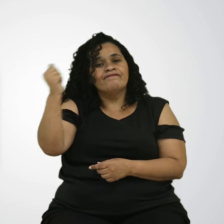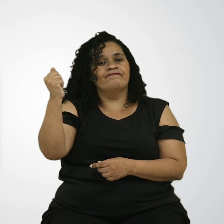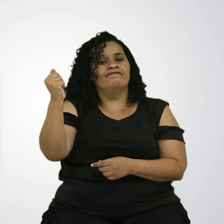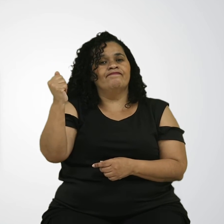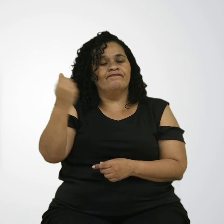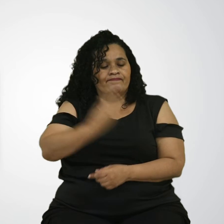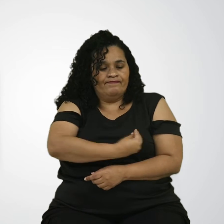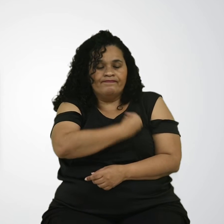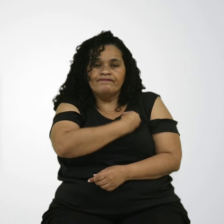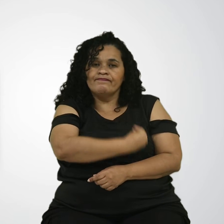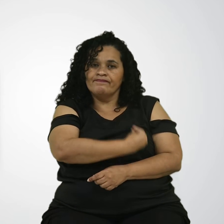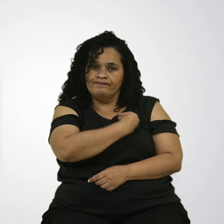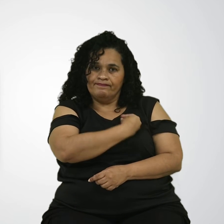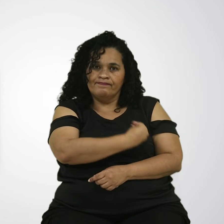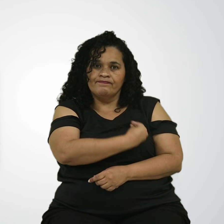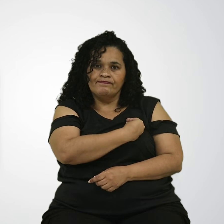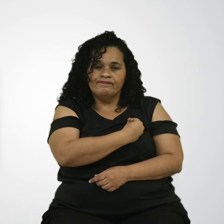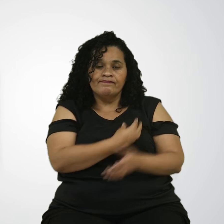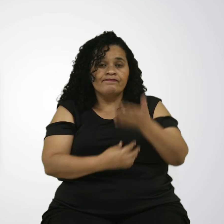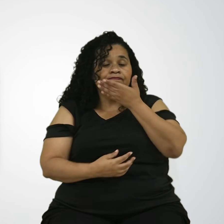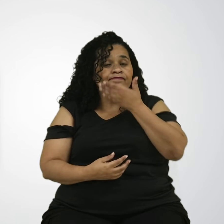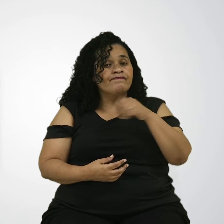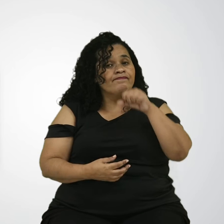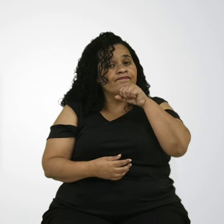Os pais